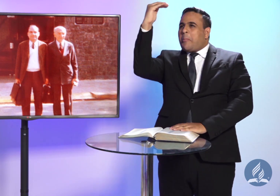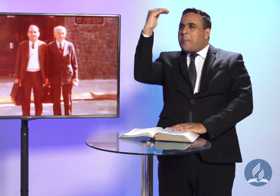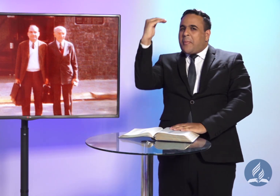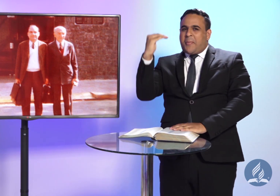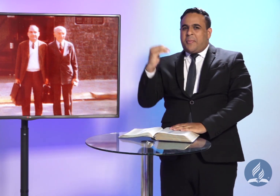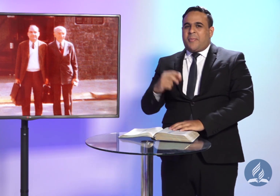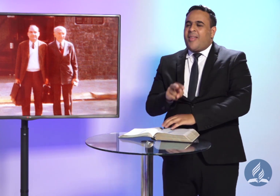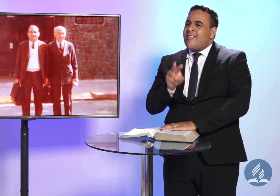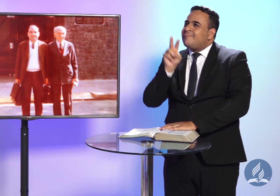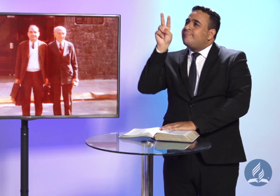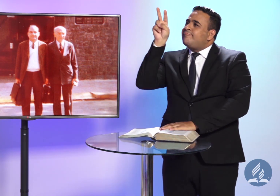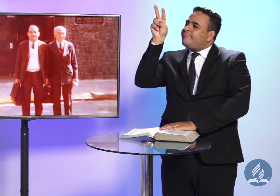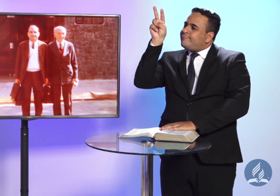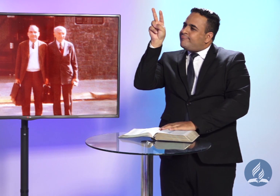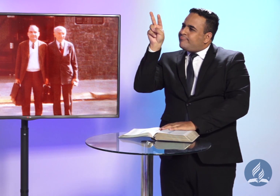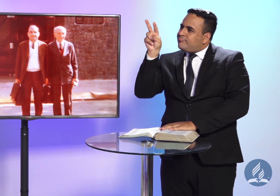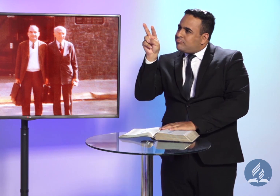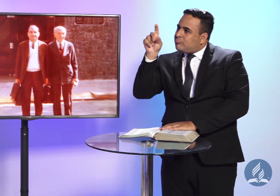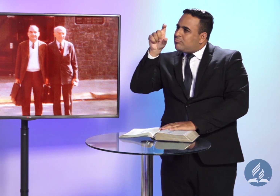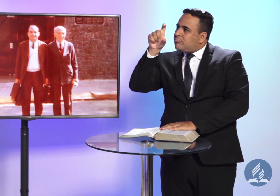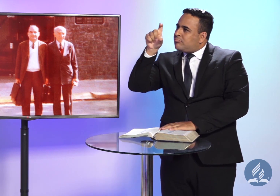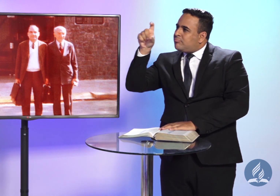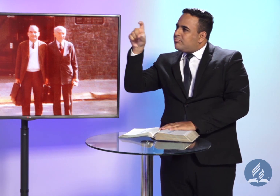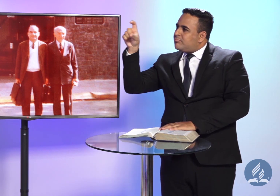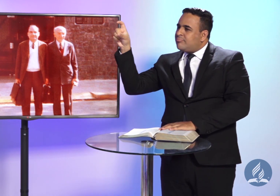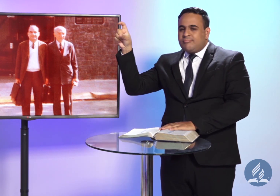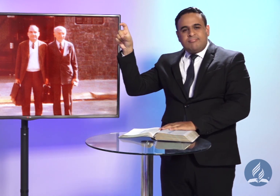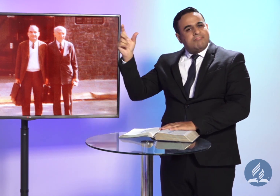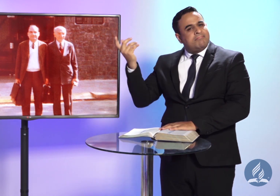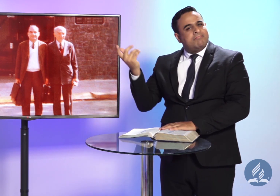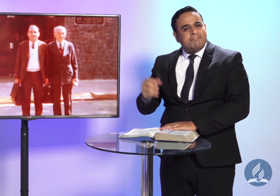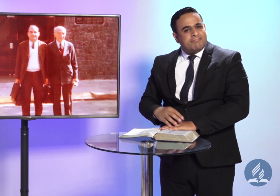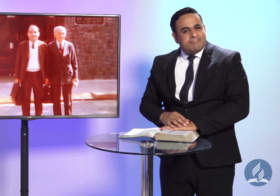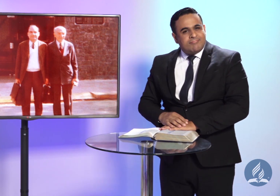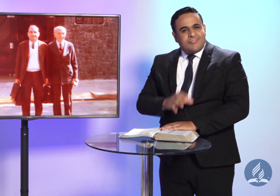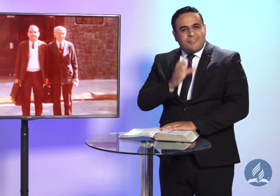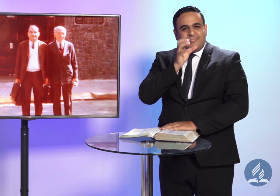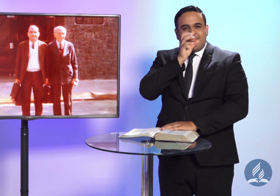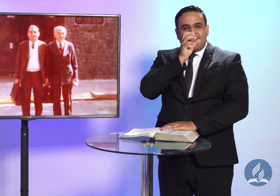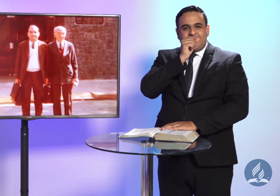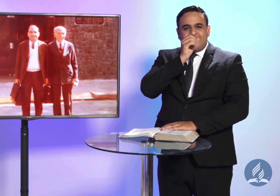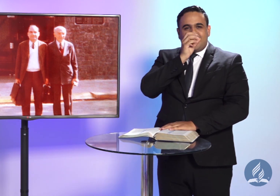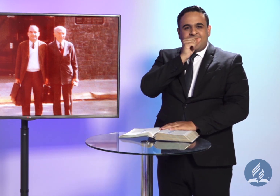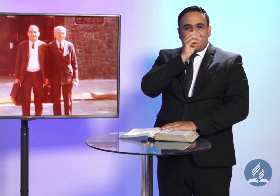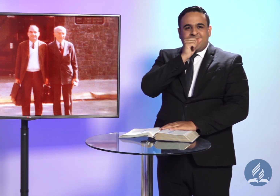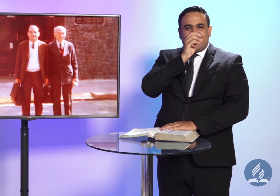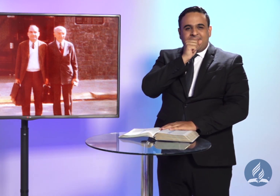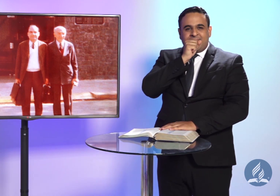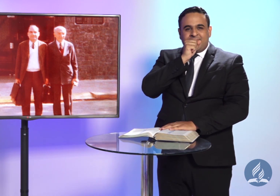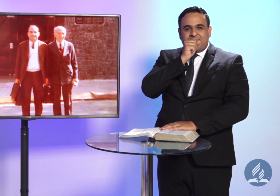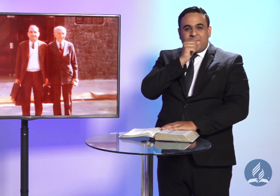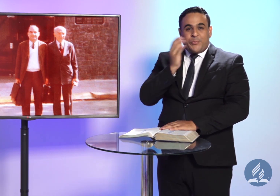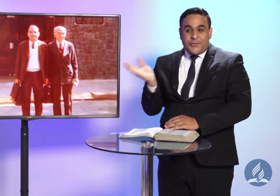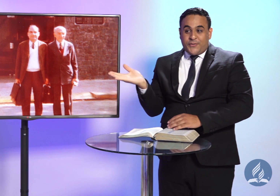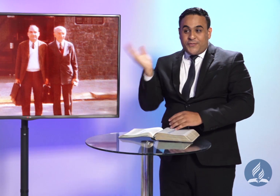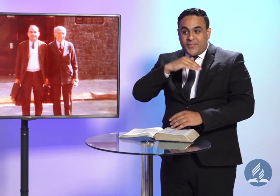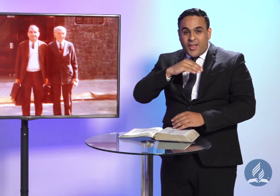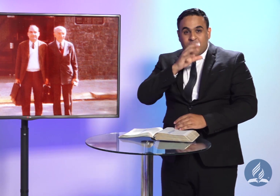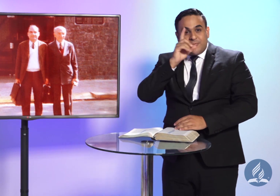E ele viu lá a programação e ele encontrou a palavra sábado lá. E estava